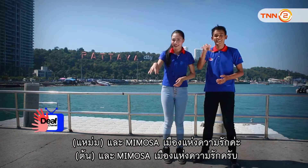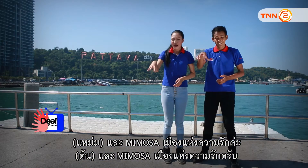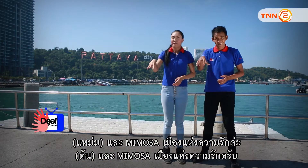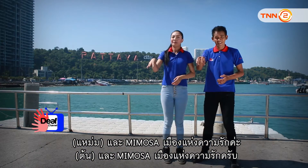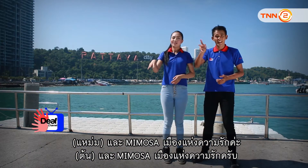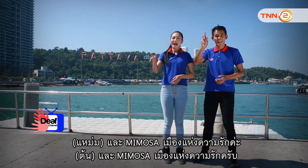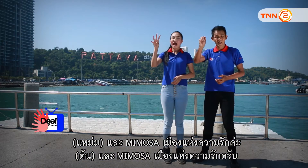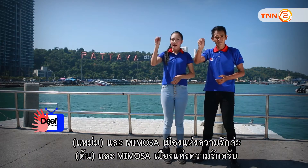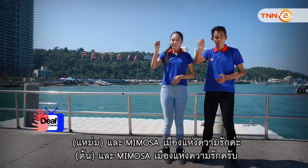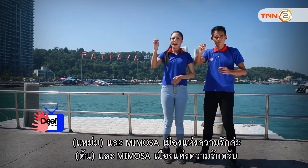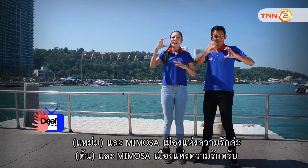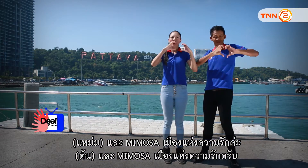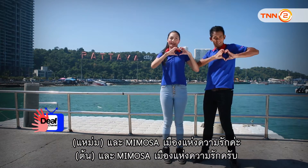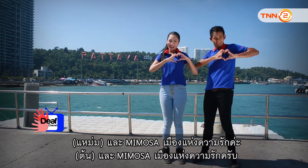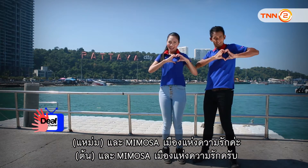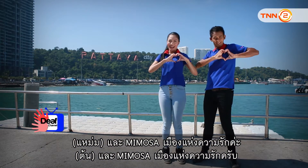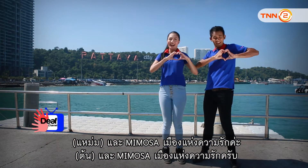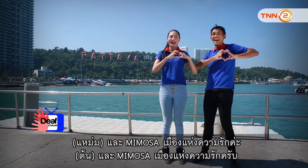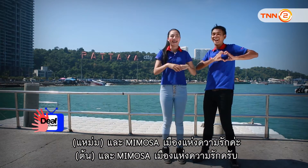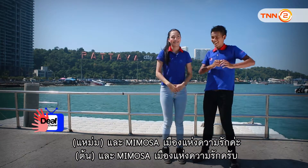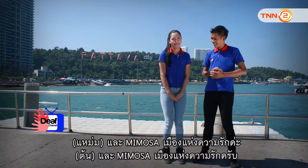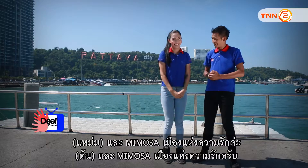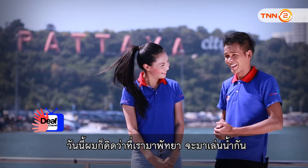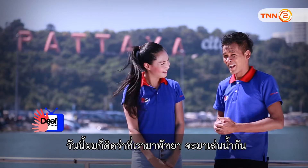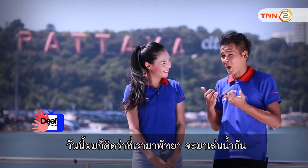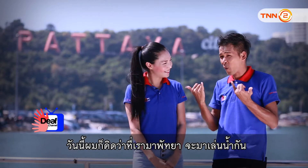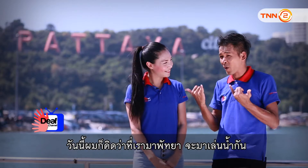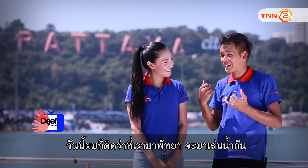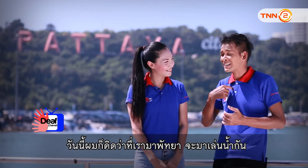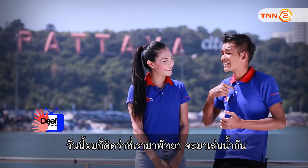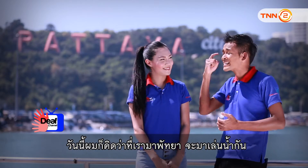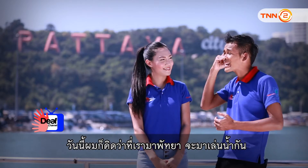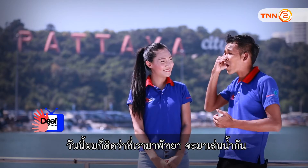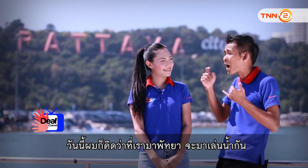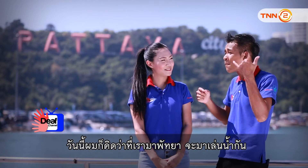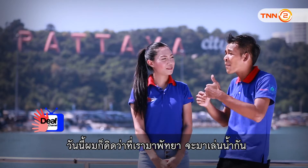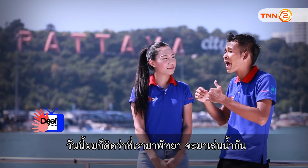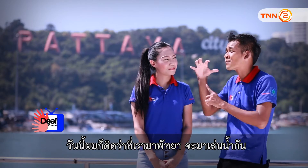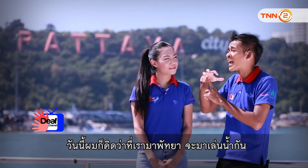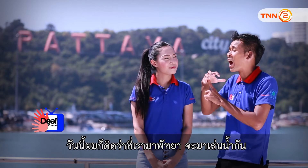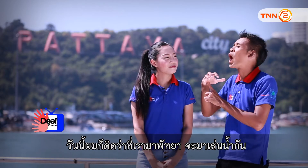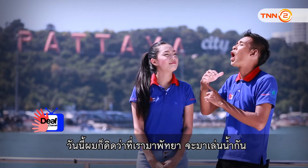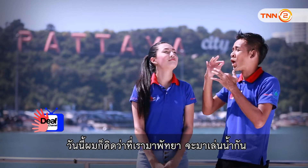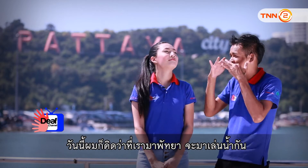ซา เมืองแห่งความรักค่ะ วันนี้ผมก็คิดว่าที่เรามาพัทยาจะมาเล่นน้